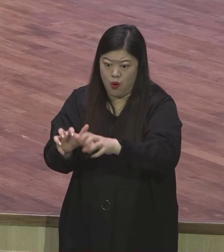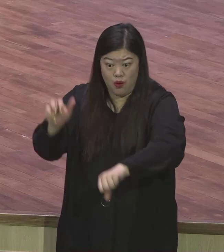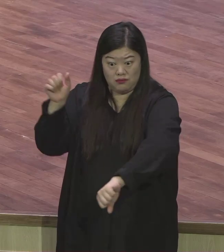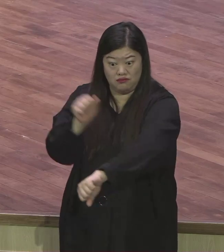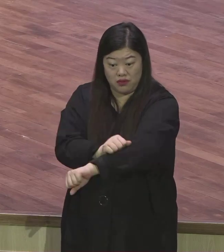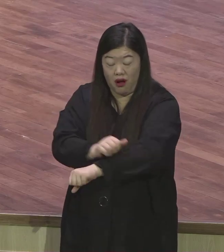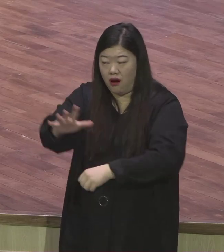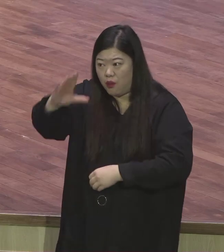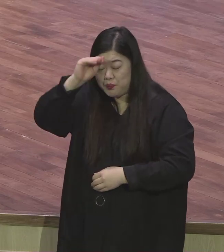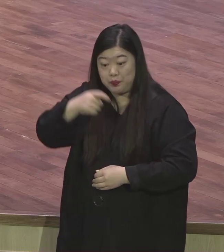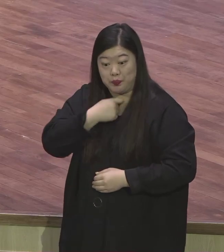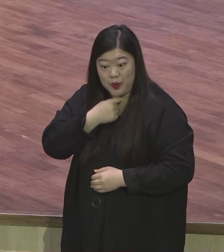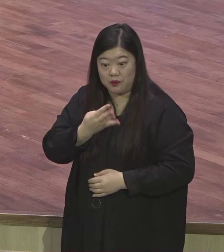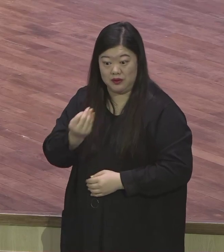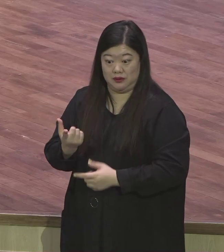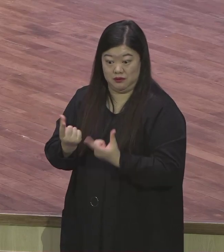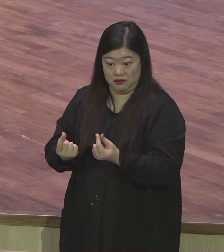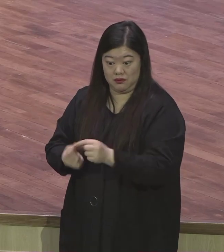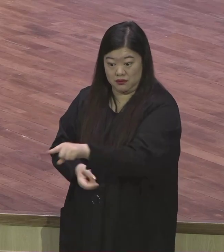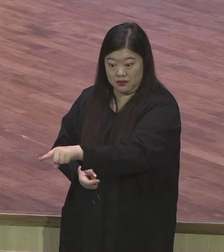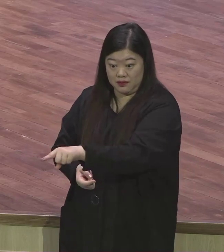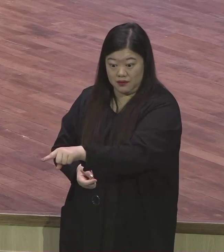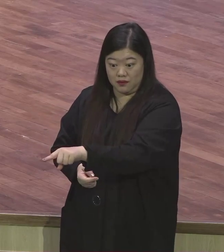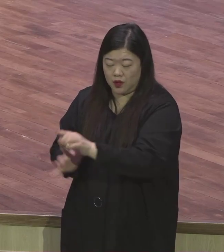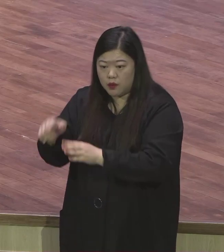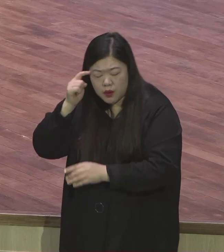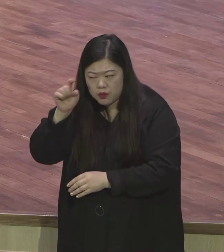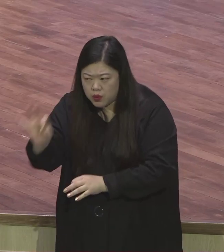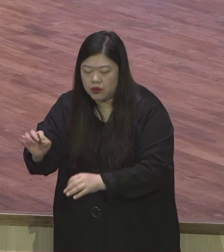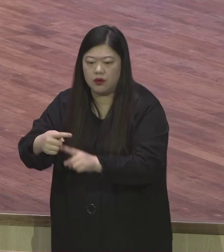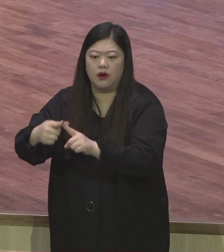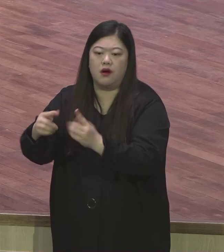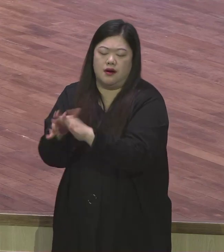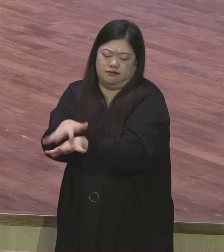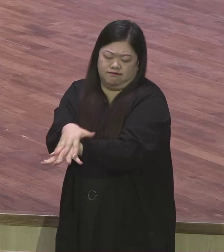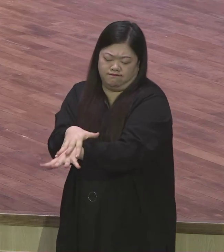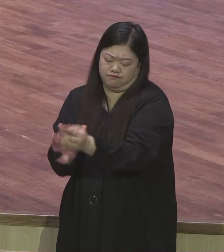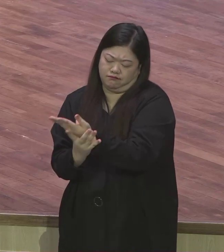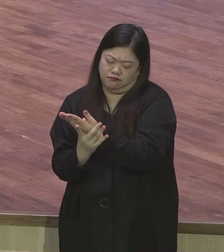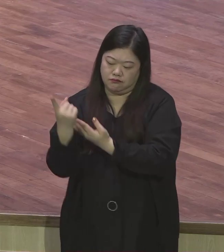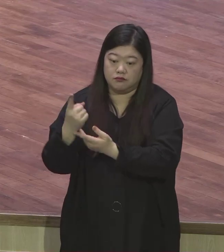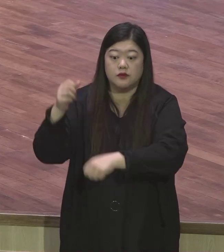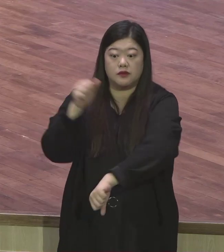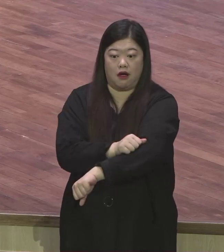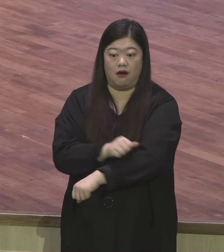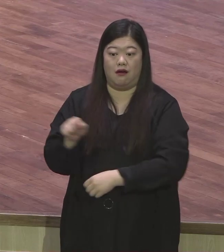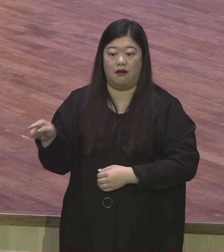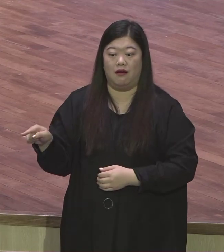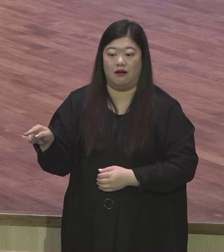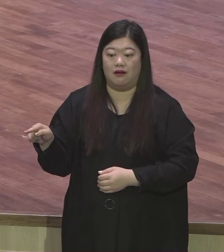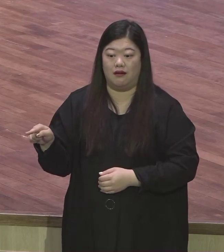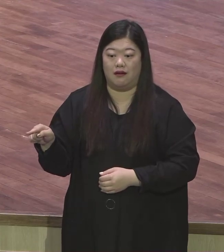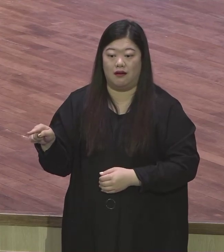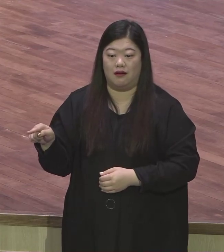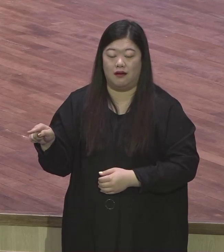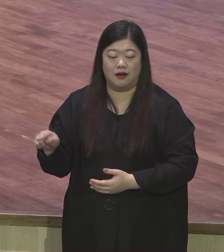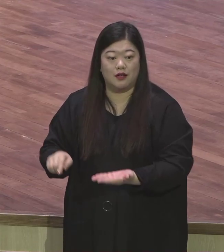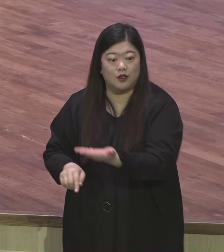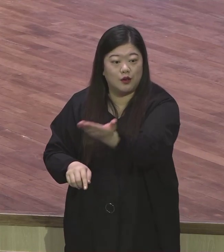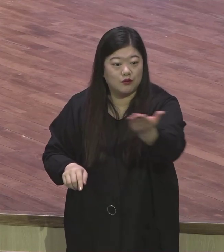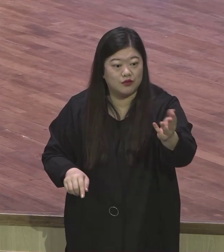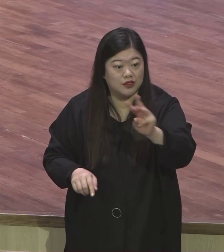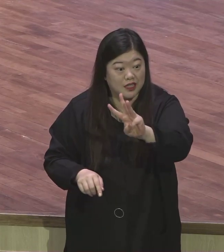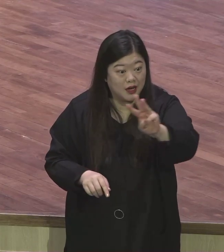하나 되게 하는 일에 힘쓰는 교회였다는 것입니다. 오늘 우리 예원교회가 하나님의 영광을